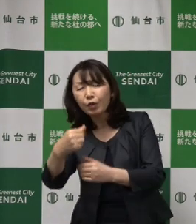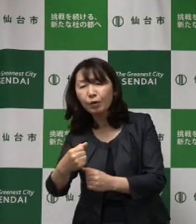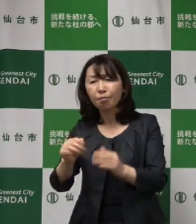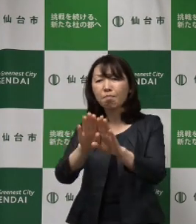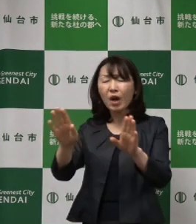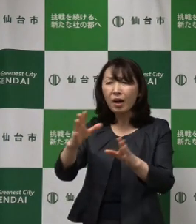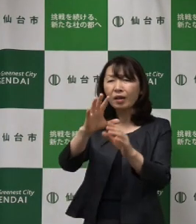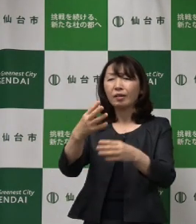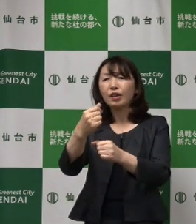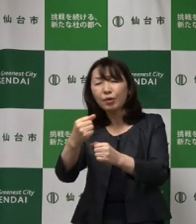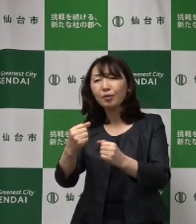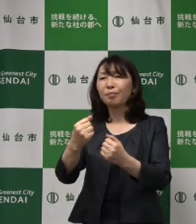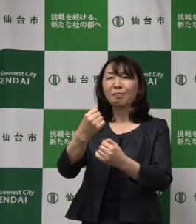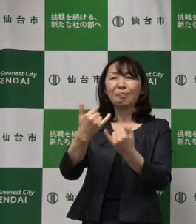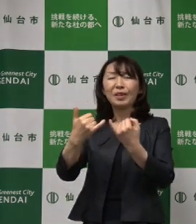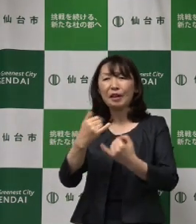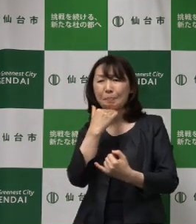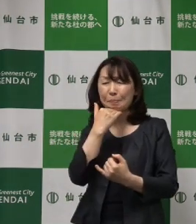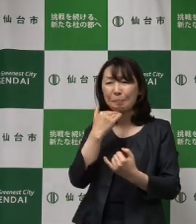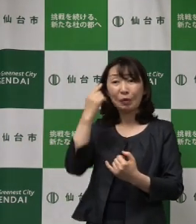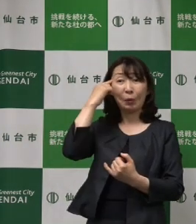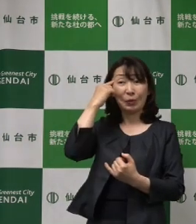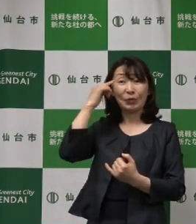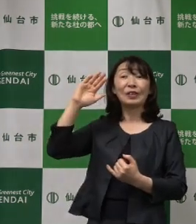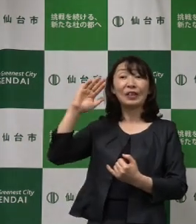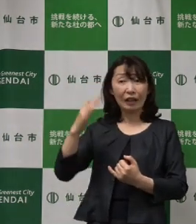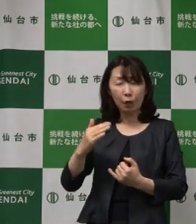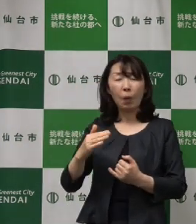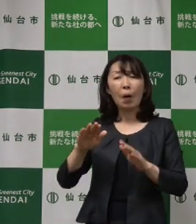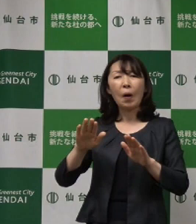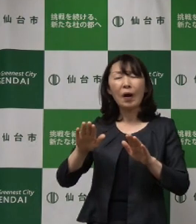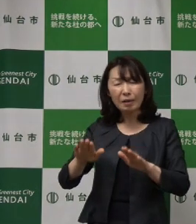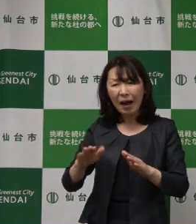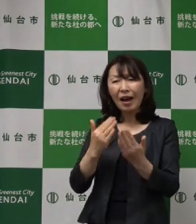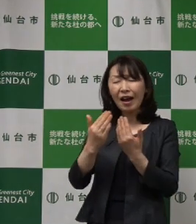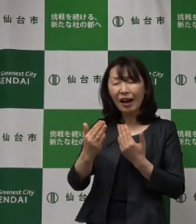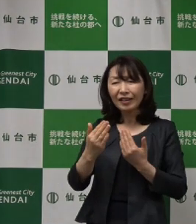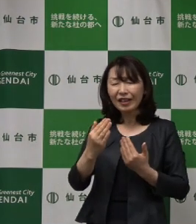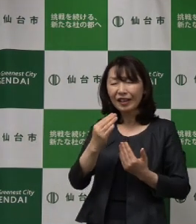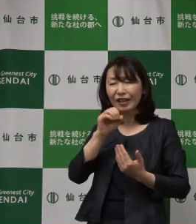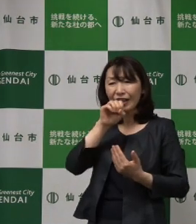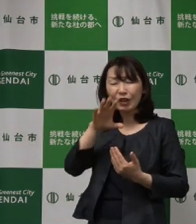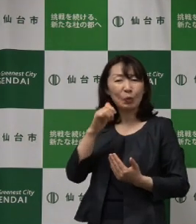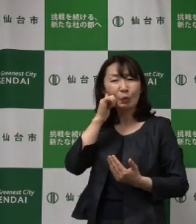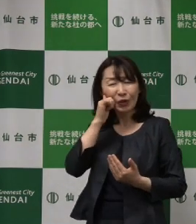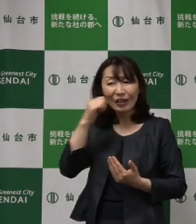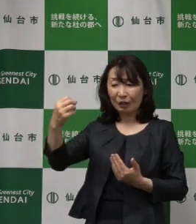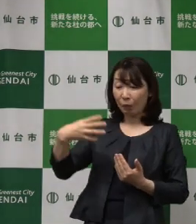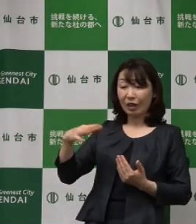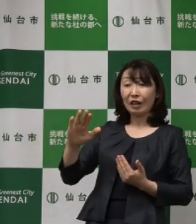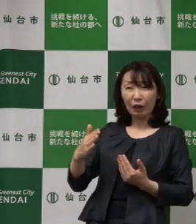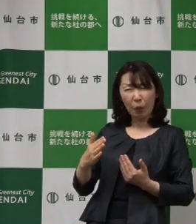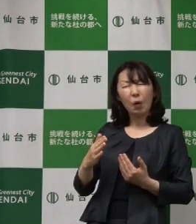える範囲、先ほど言えないということだったんですが、もう少し何かこの情報をいただけないかと思うんですが、いかがでしょうか。